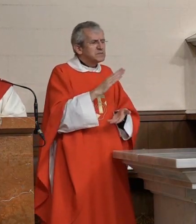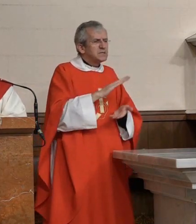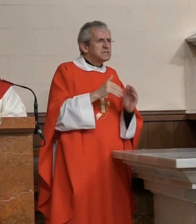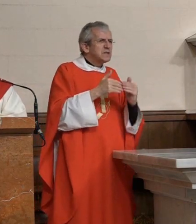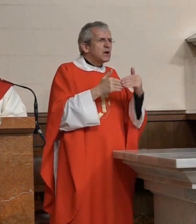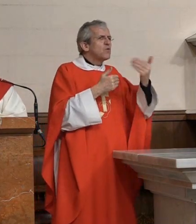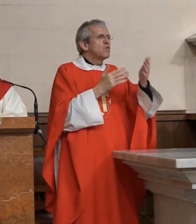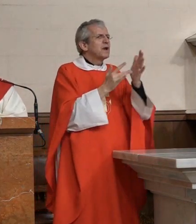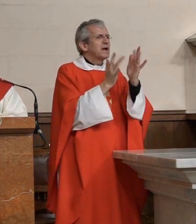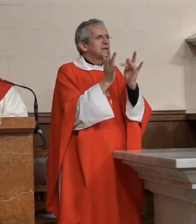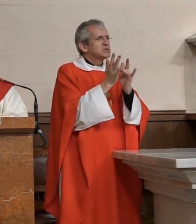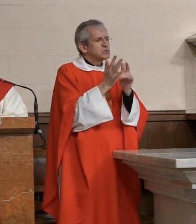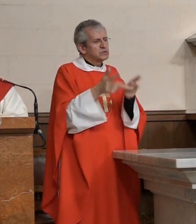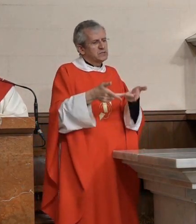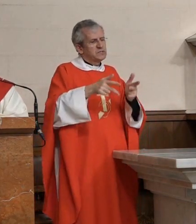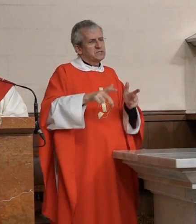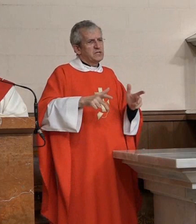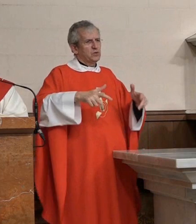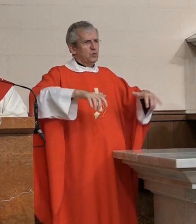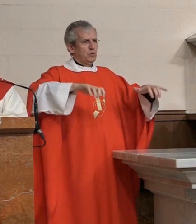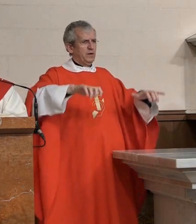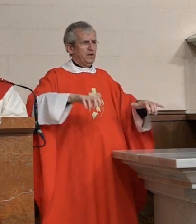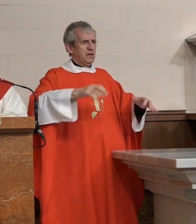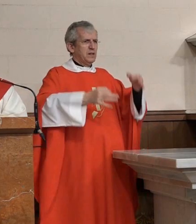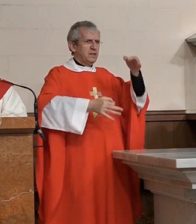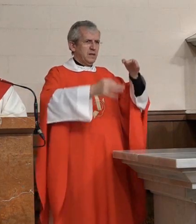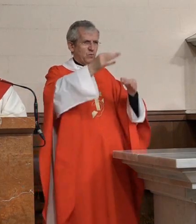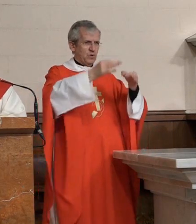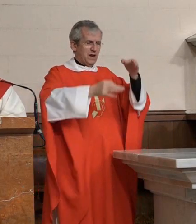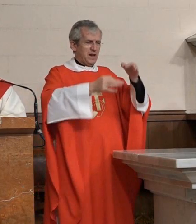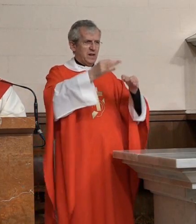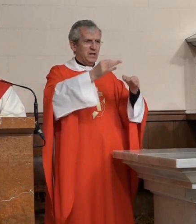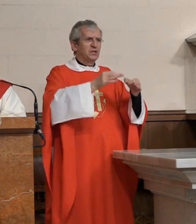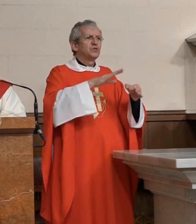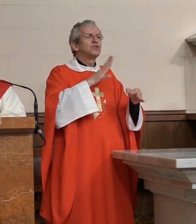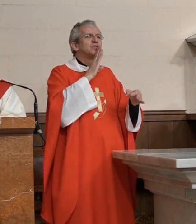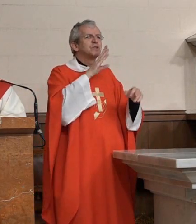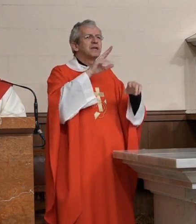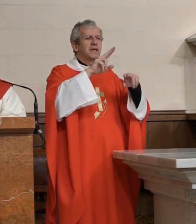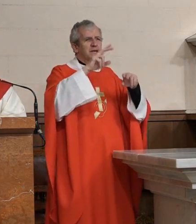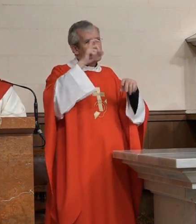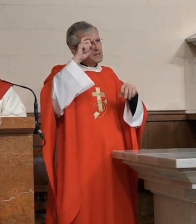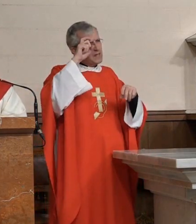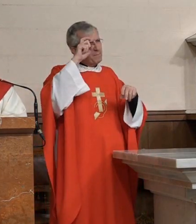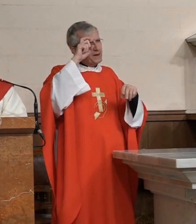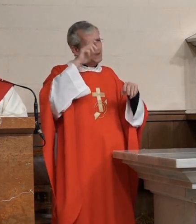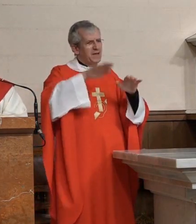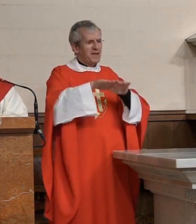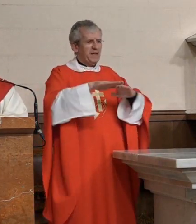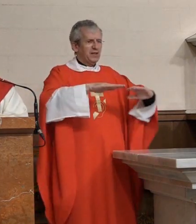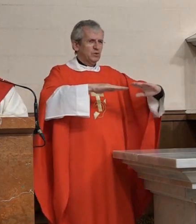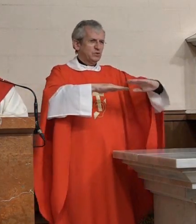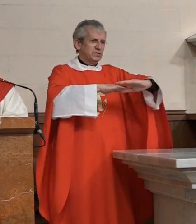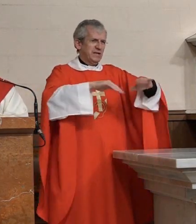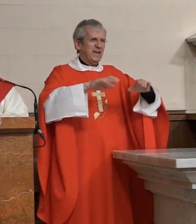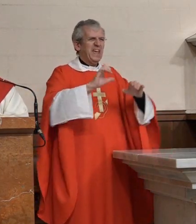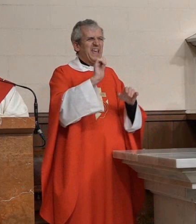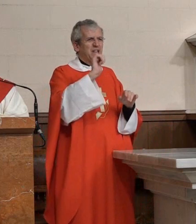Jesús y se sentó en el tribunal, en el sitio que llaman el enlosado, en hebreo